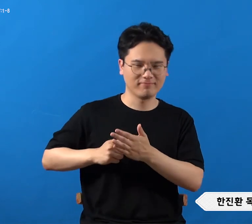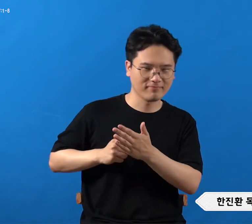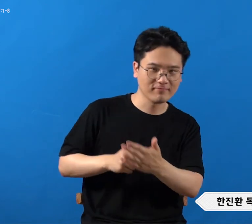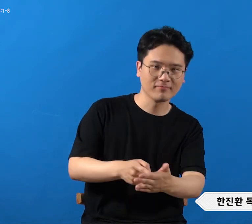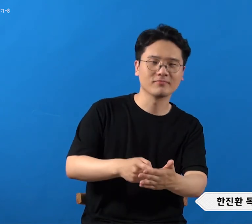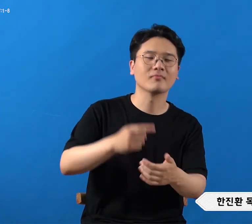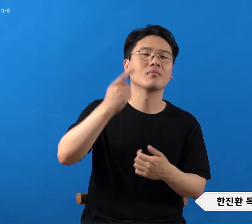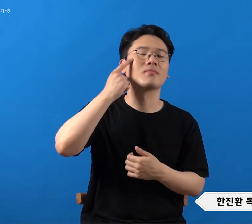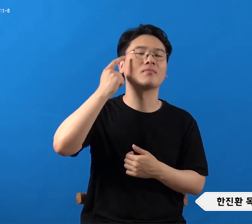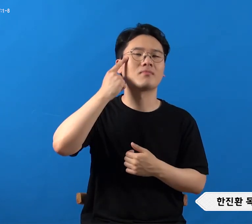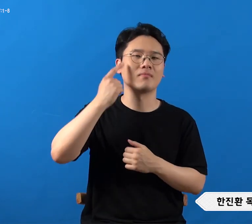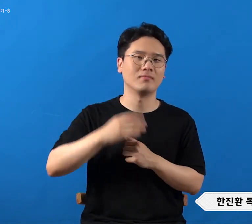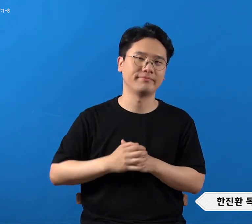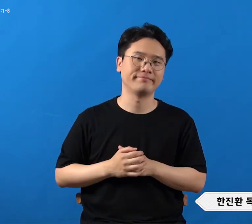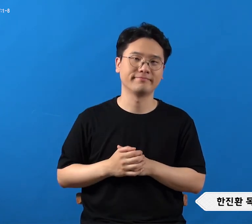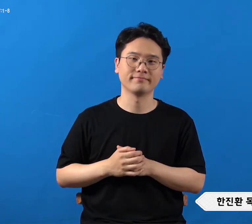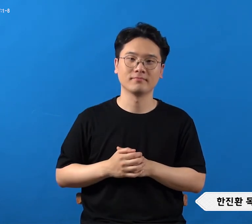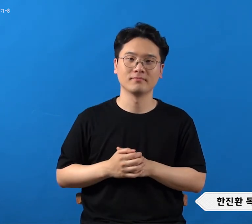나아가십시오. 왜요?